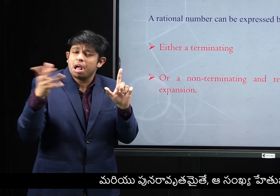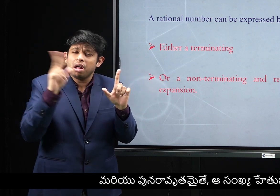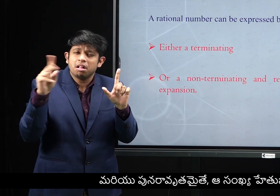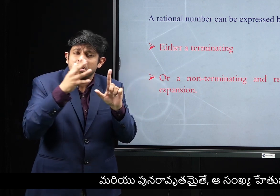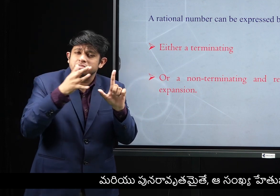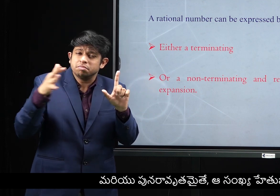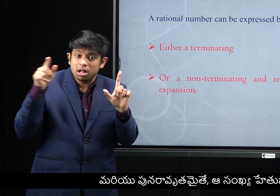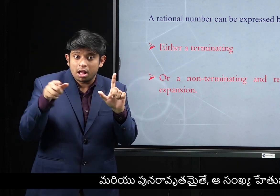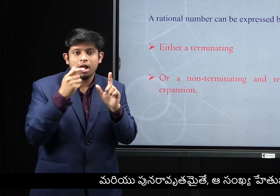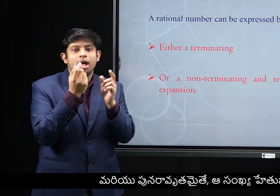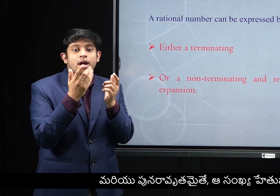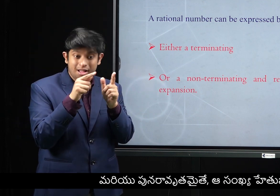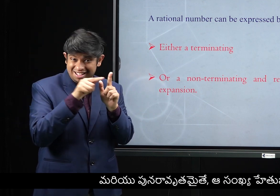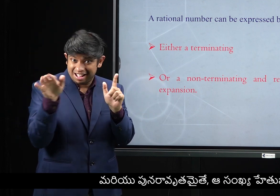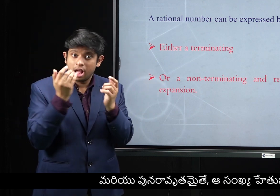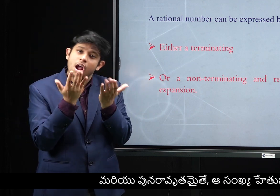పునరావృతమైతే ఆ సంఖ్య హేతుబద్ధంగా ఉంటుంది.